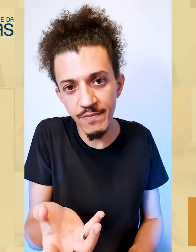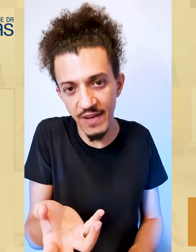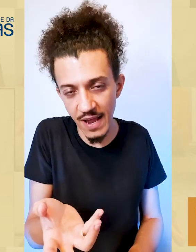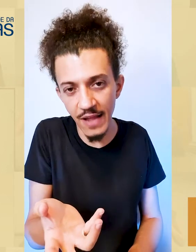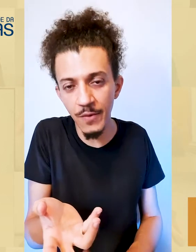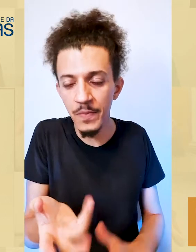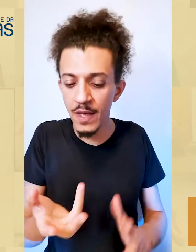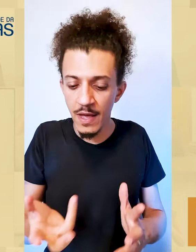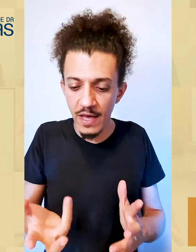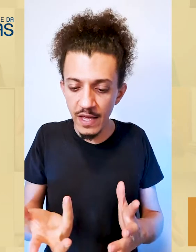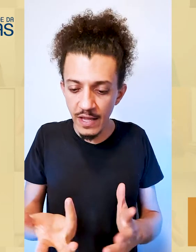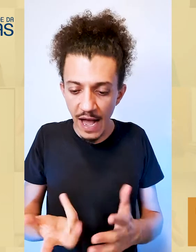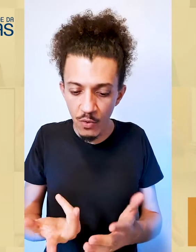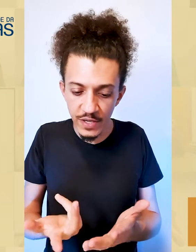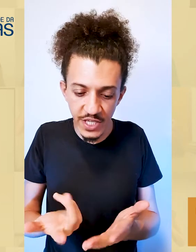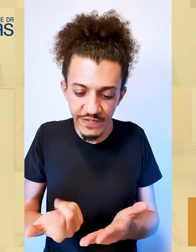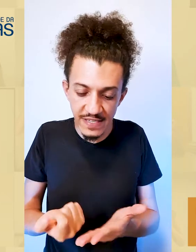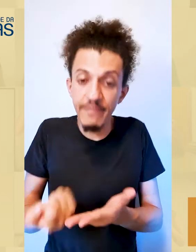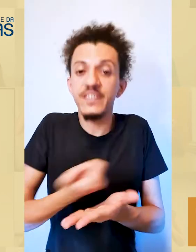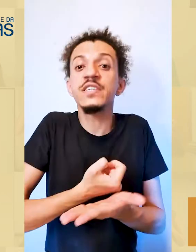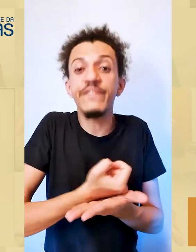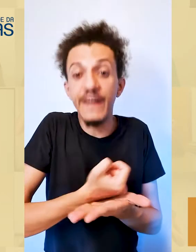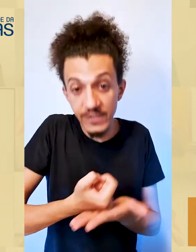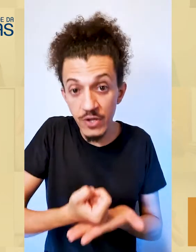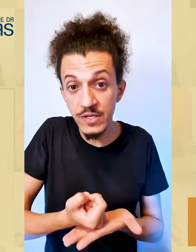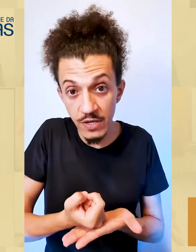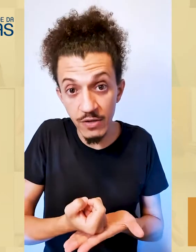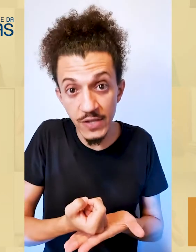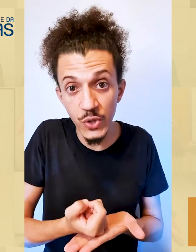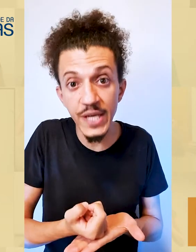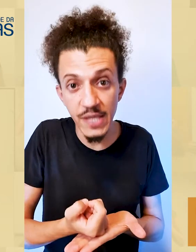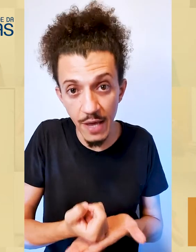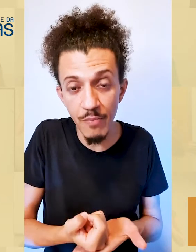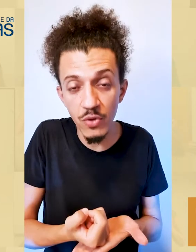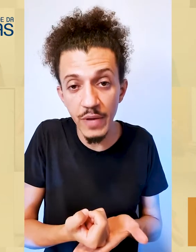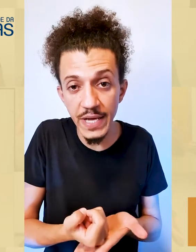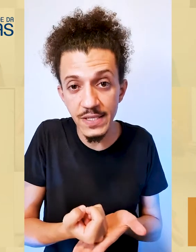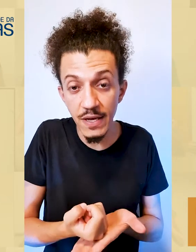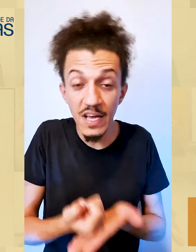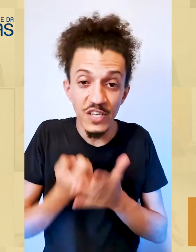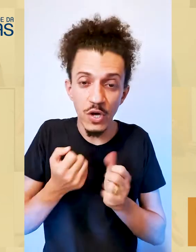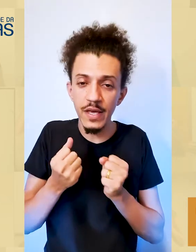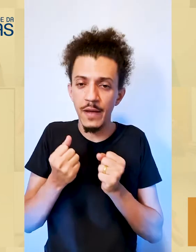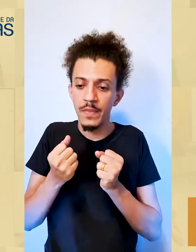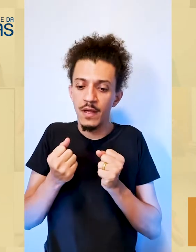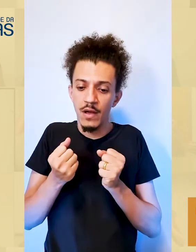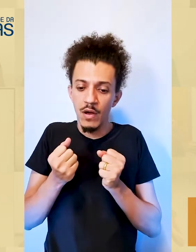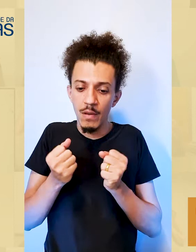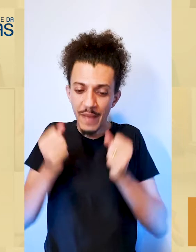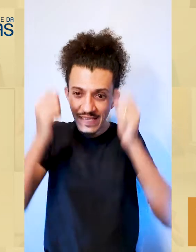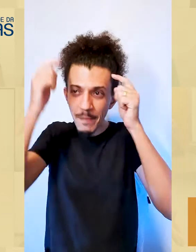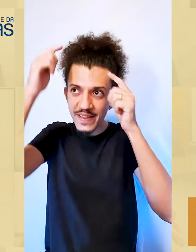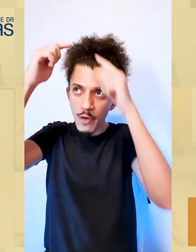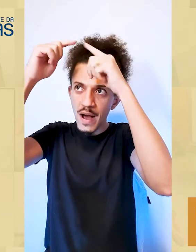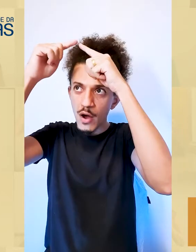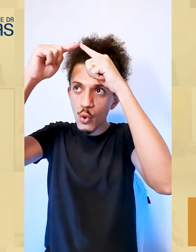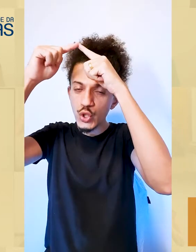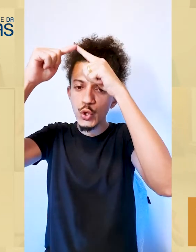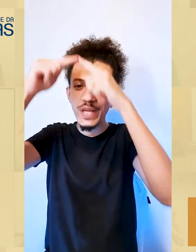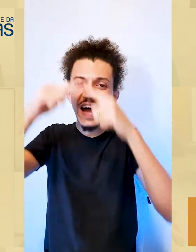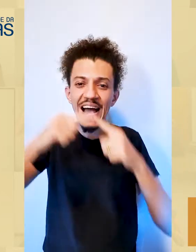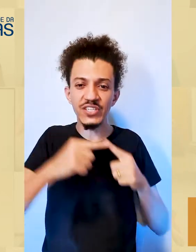português falado e quando a gente vai escrever, a gente faz as nossas anotações em português. Só que percebe que tem